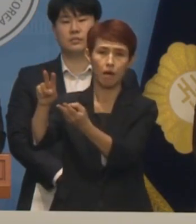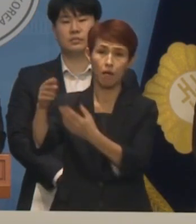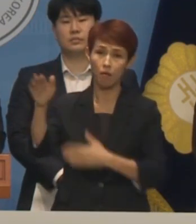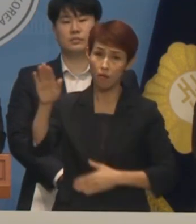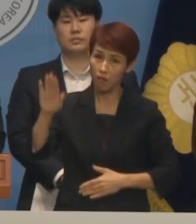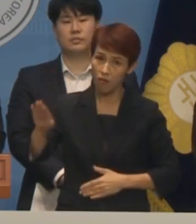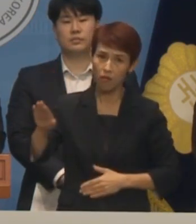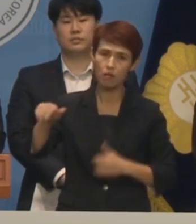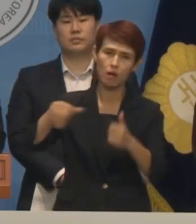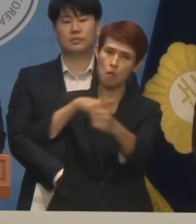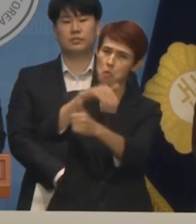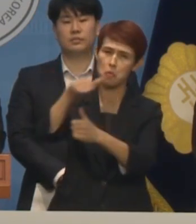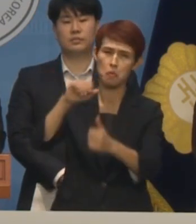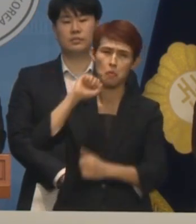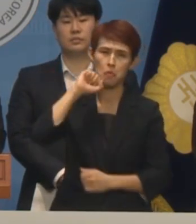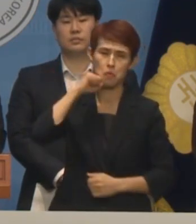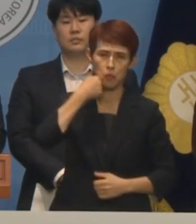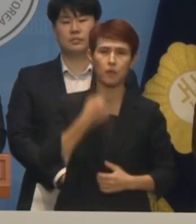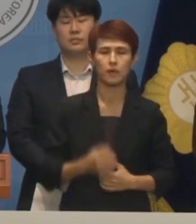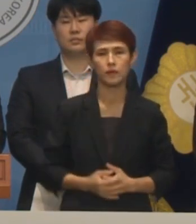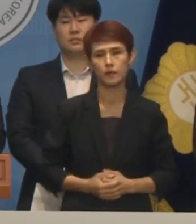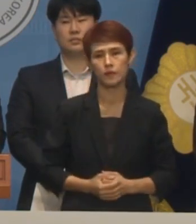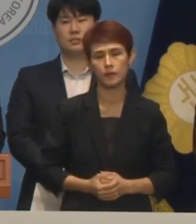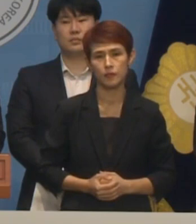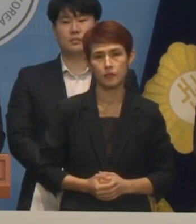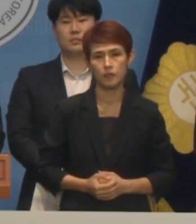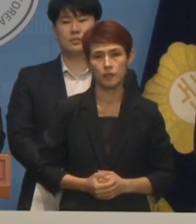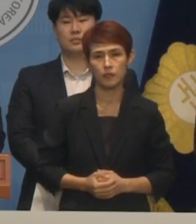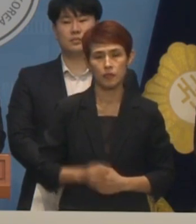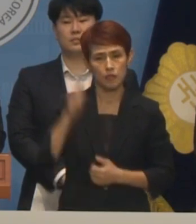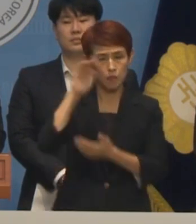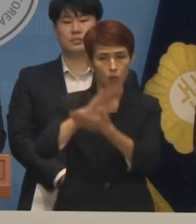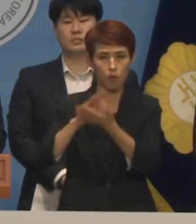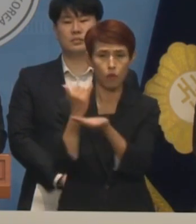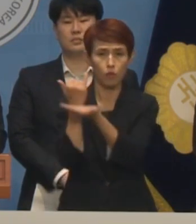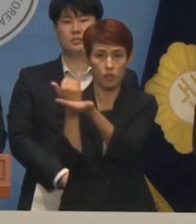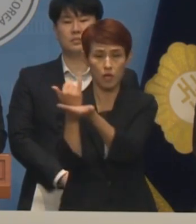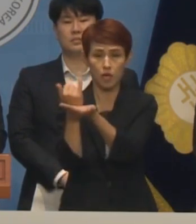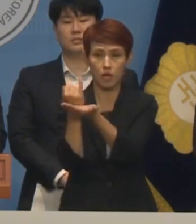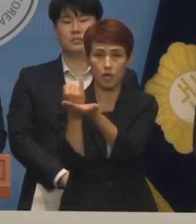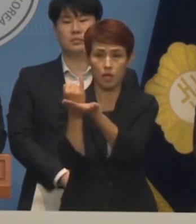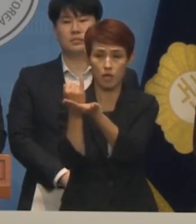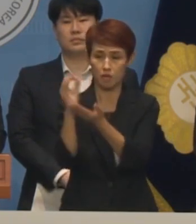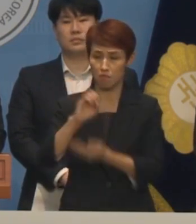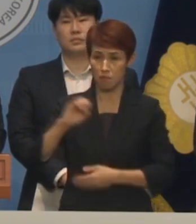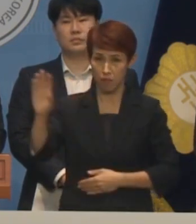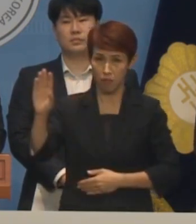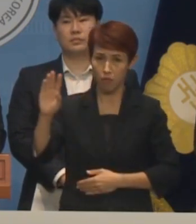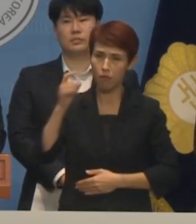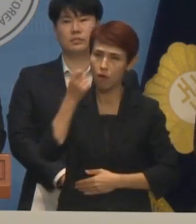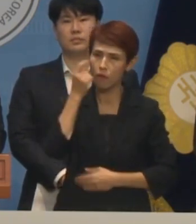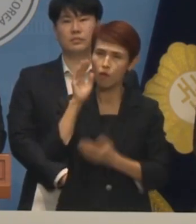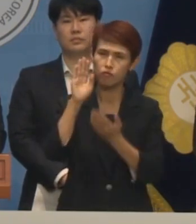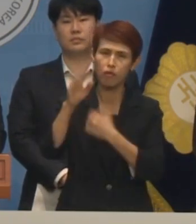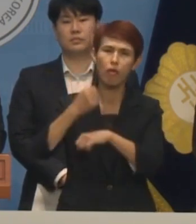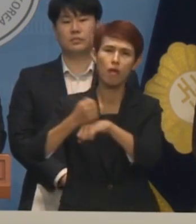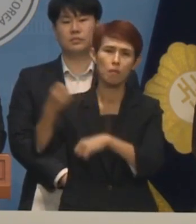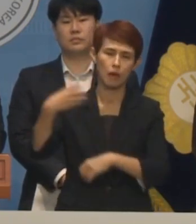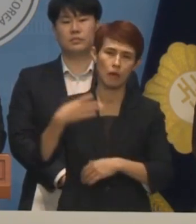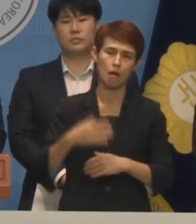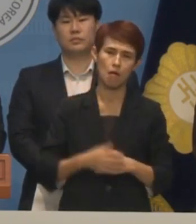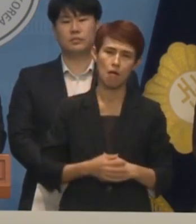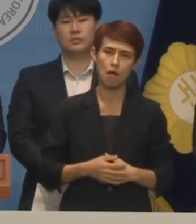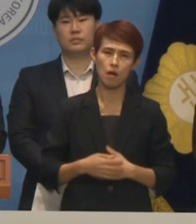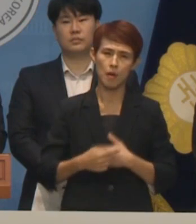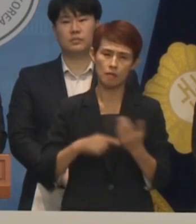여전히 상황은 녹록지가 않습니다. 이제 베를린 소녀상 철거가 다음 달로 예정되어 있는 시점에서 저희는 더욱